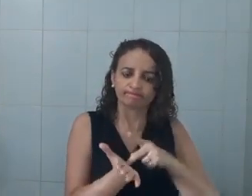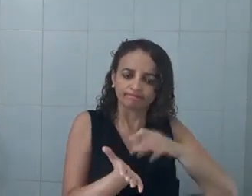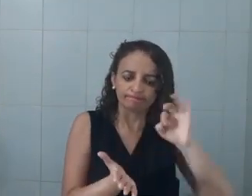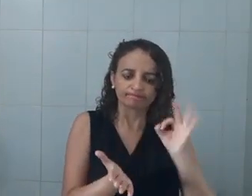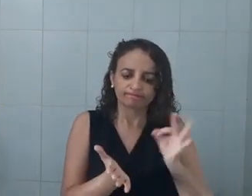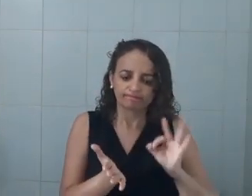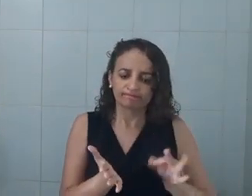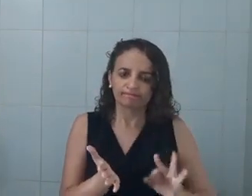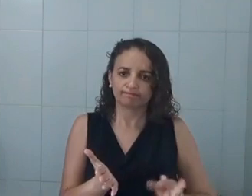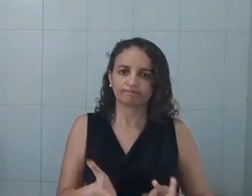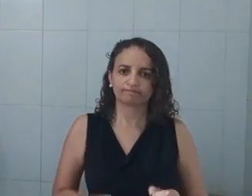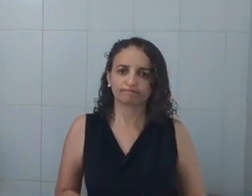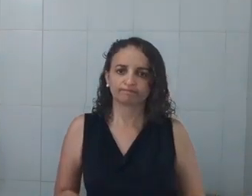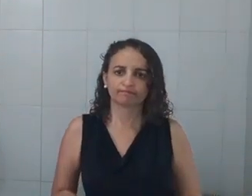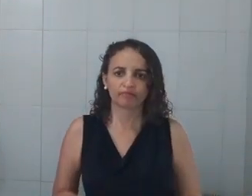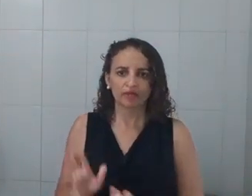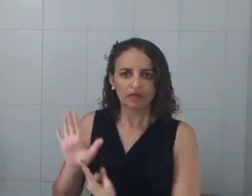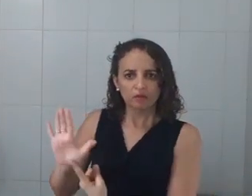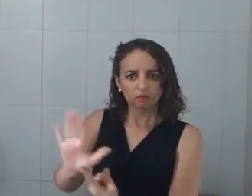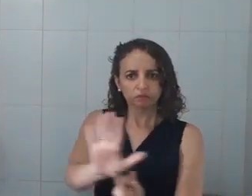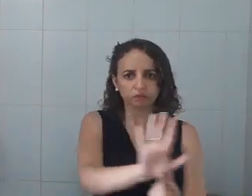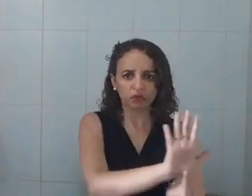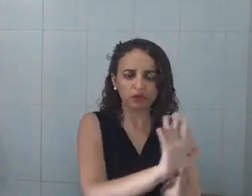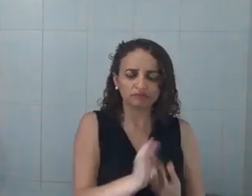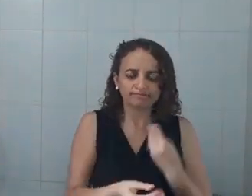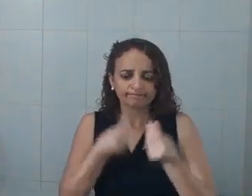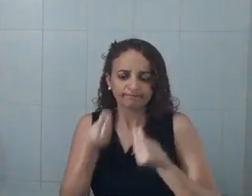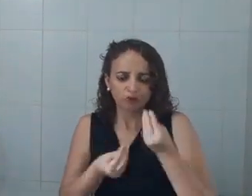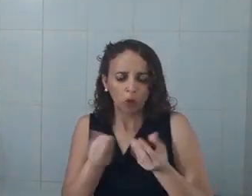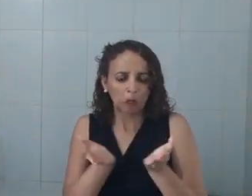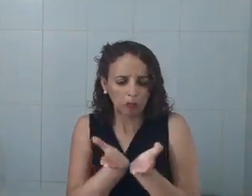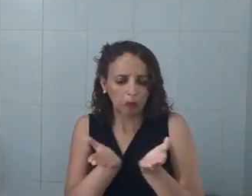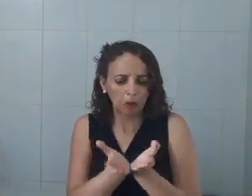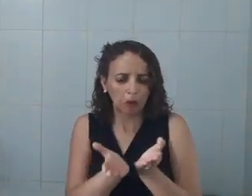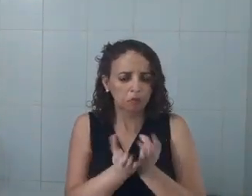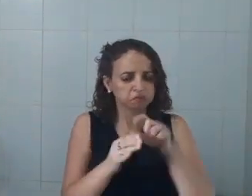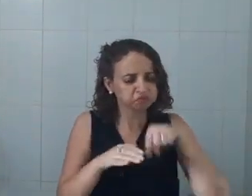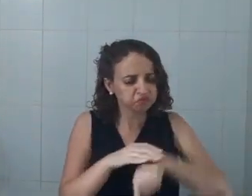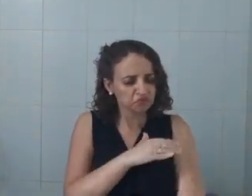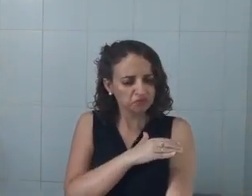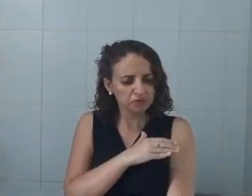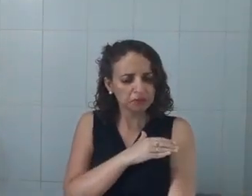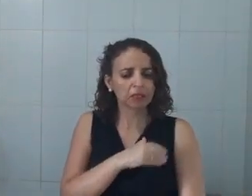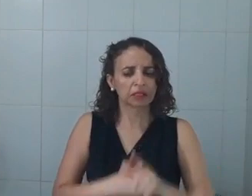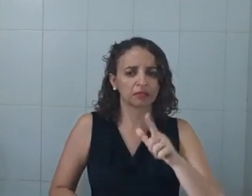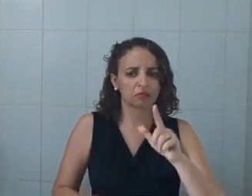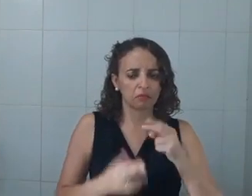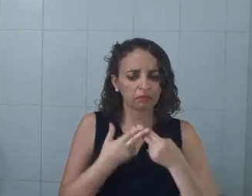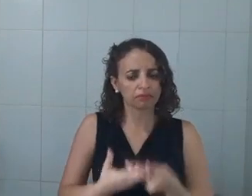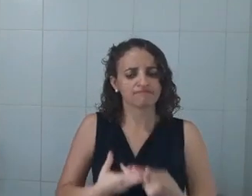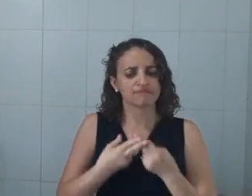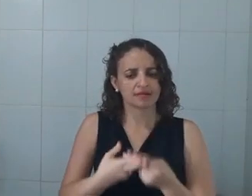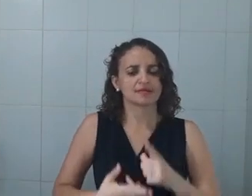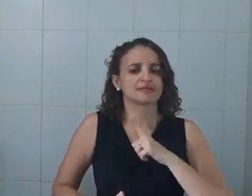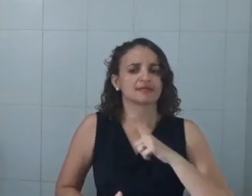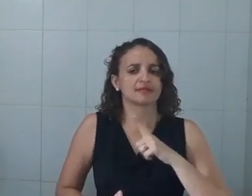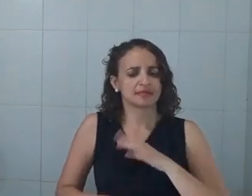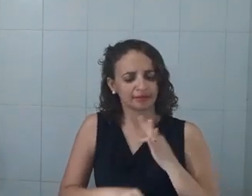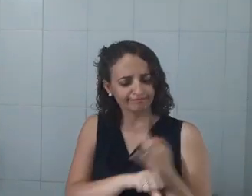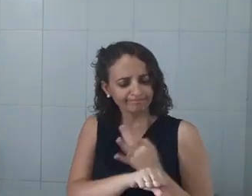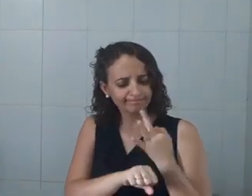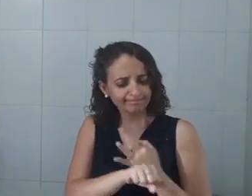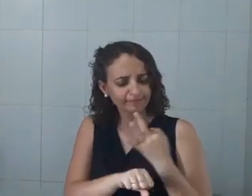modelo, uma igreja que tem as virtudes cristãs, é uma igreja que suporta com paciência a perseguição.